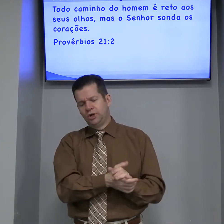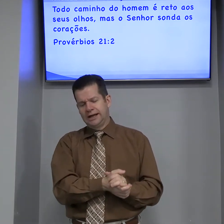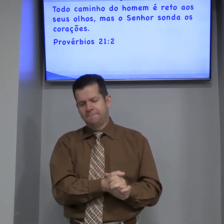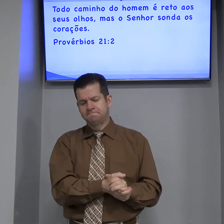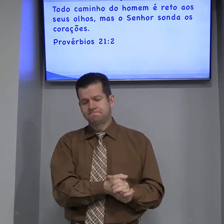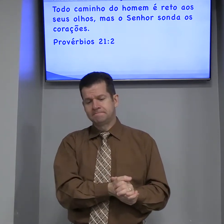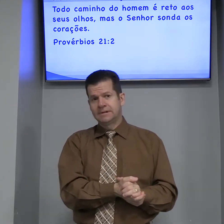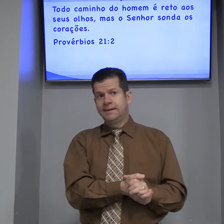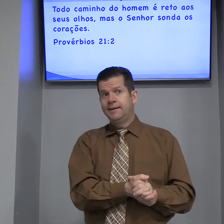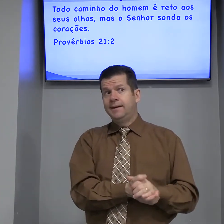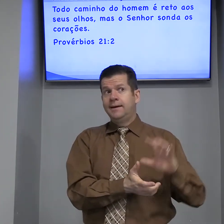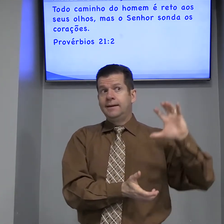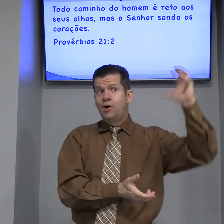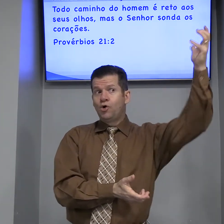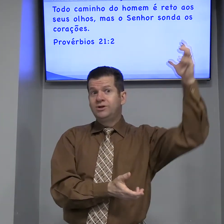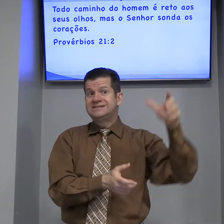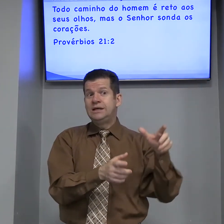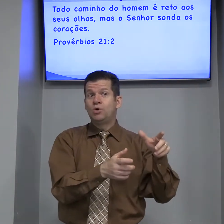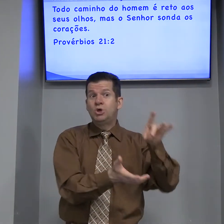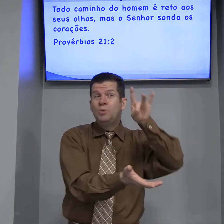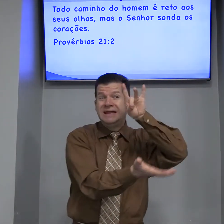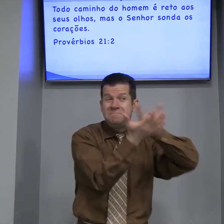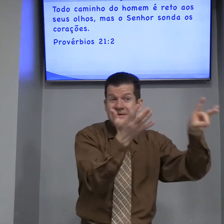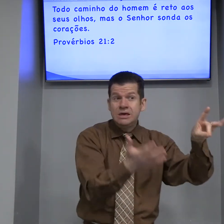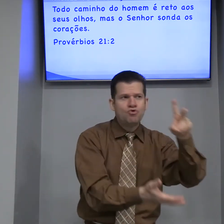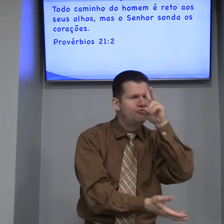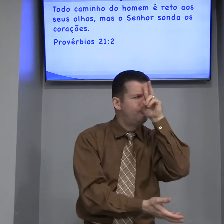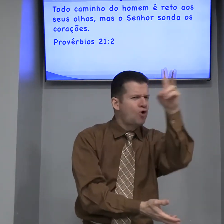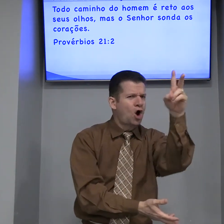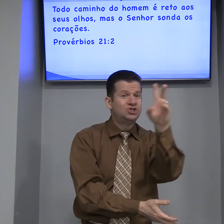lá. Aconteceu que um inimigo forte,